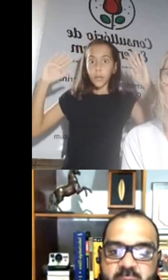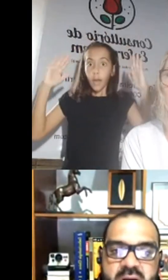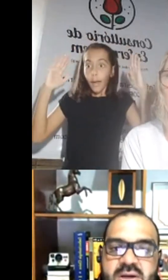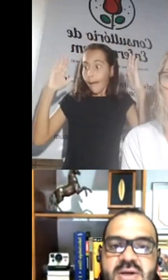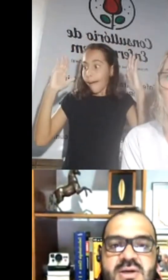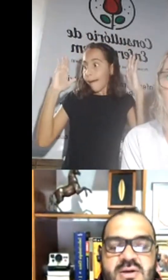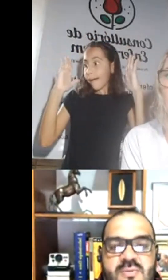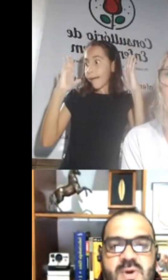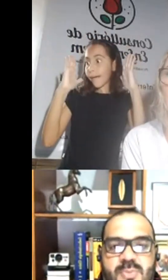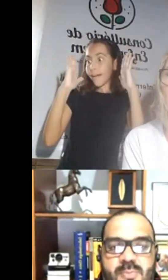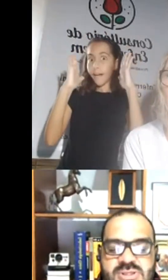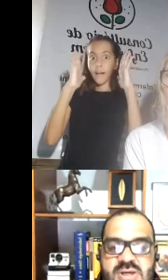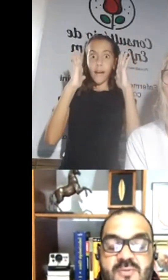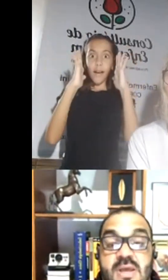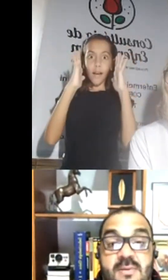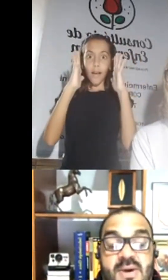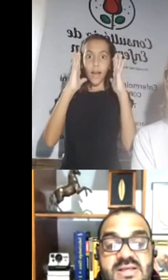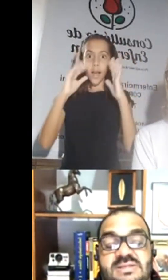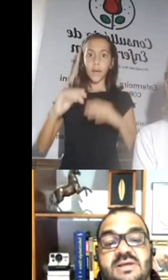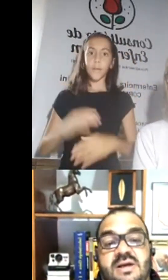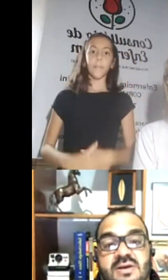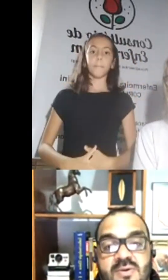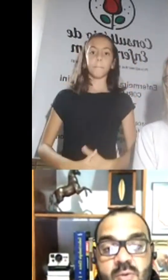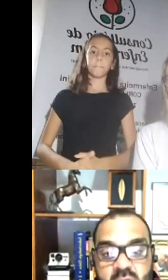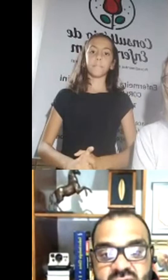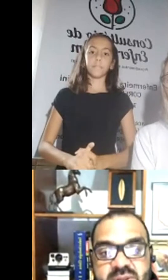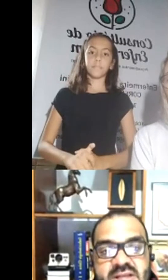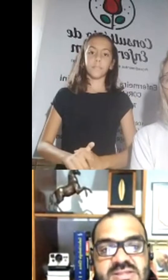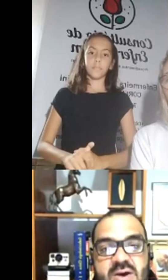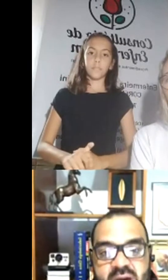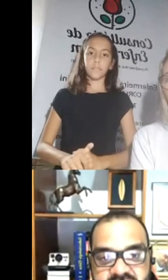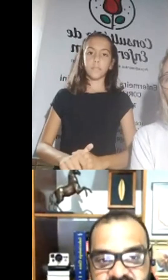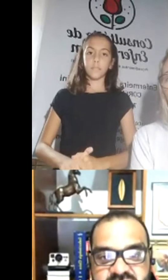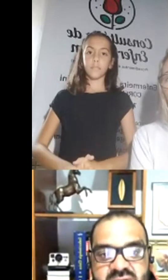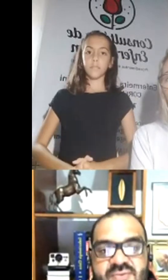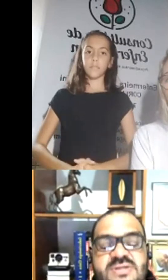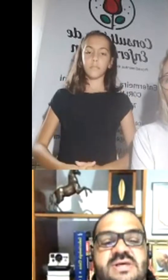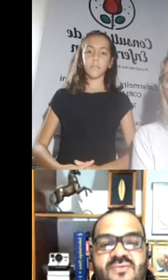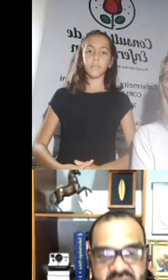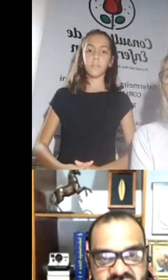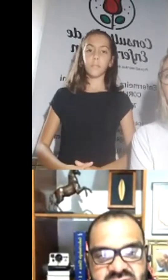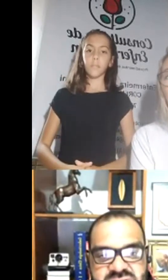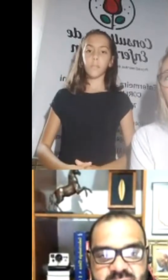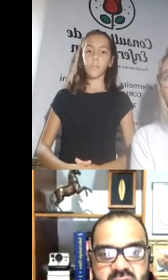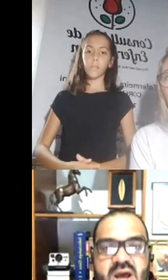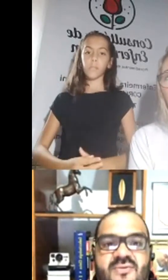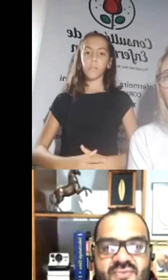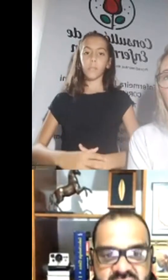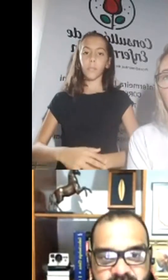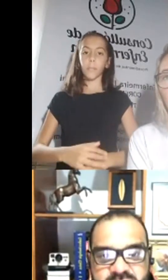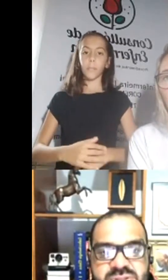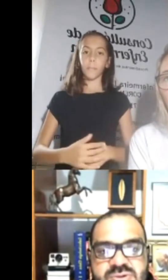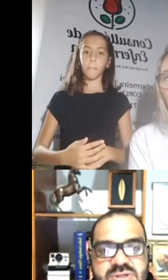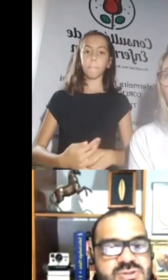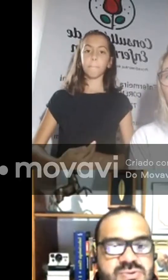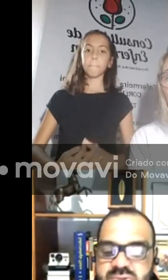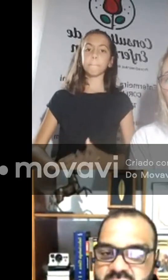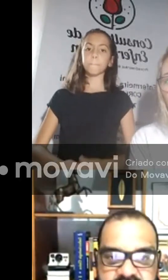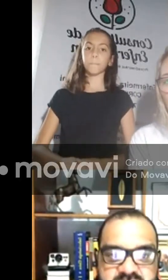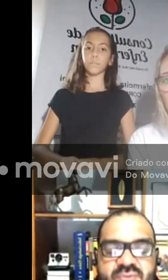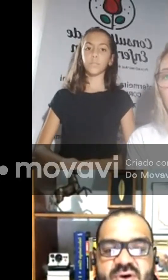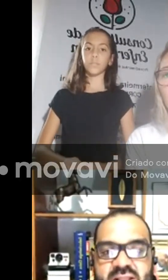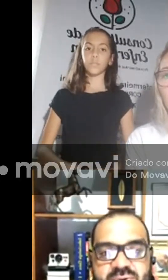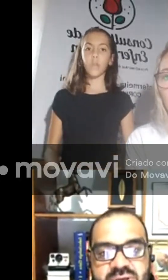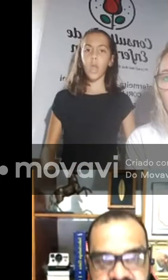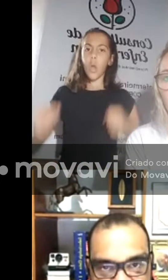ter uma proporção. Mas assim, a movimentação, a atividade física vai fazer você melhorar, vai diminuir seus riscos,